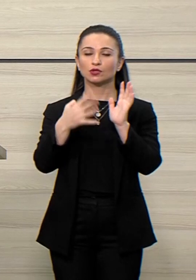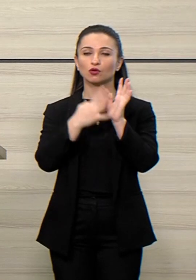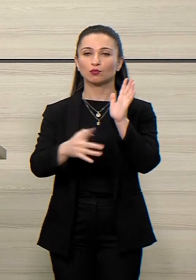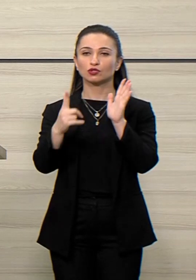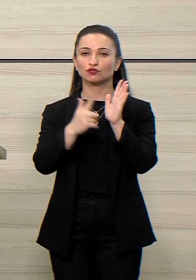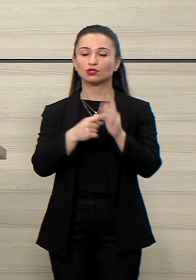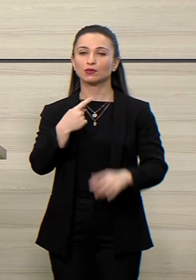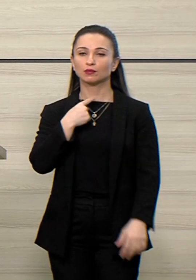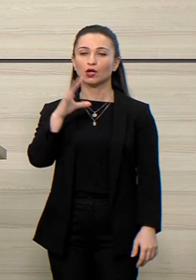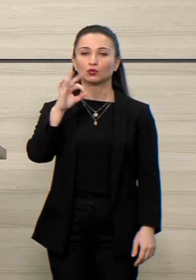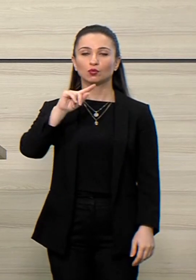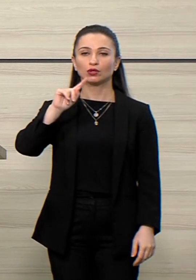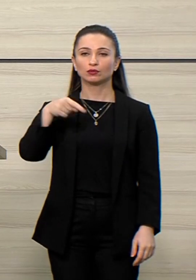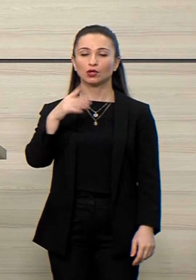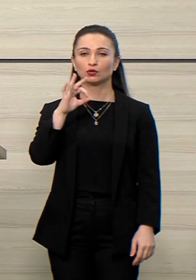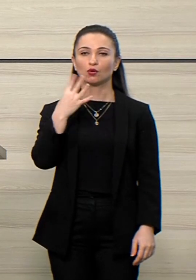697 ხმა,